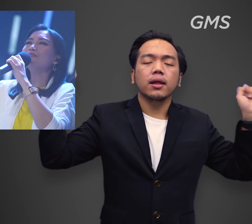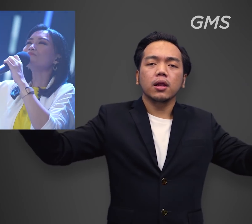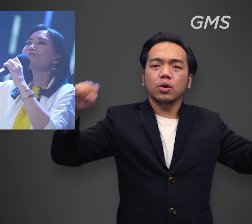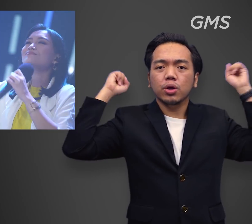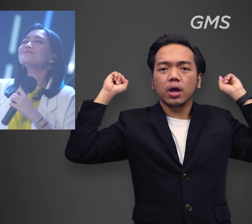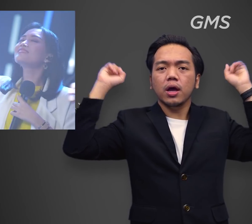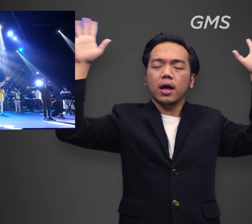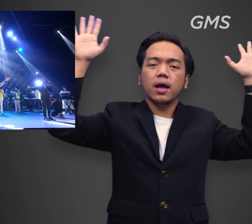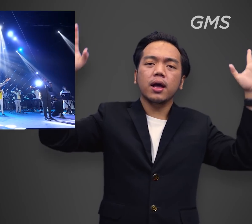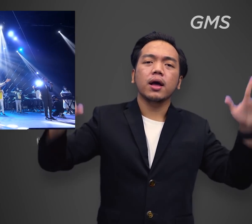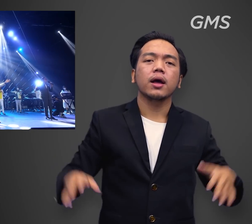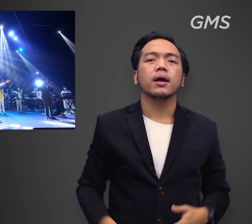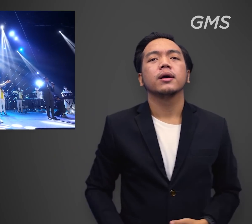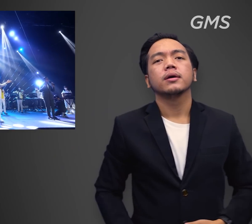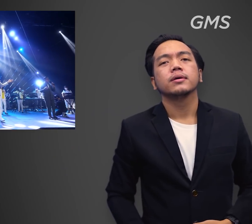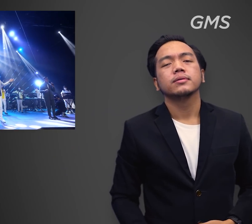haleluya.